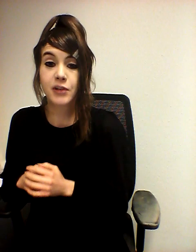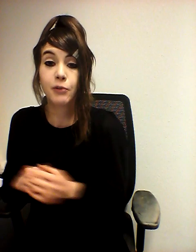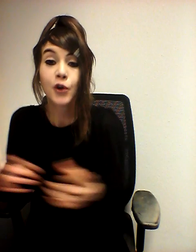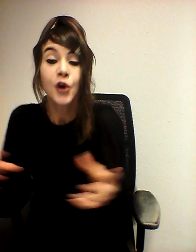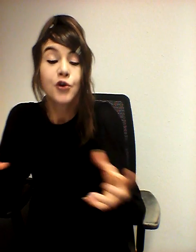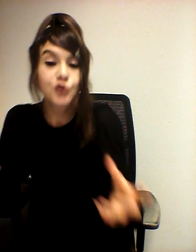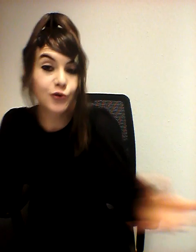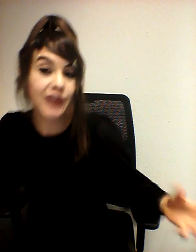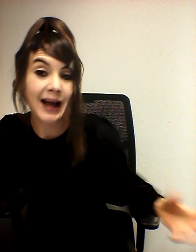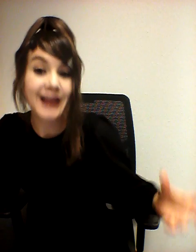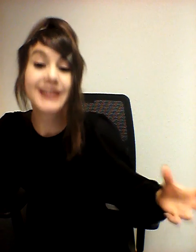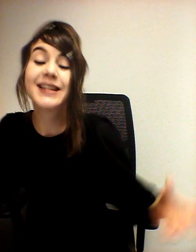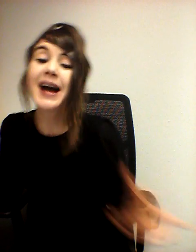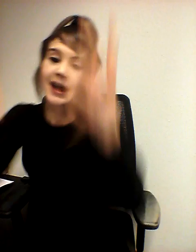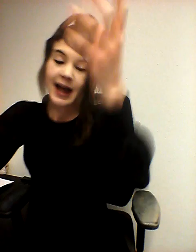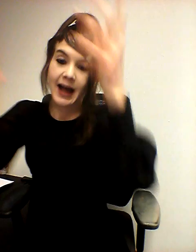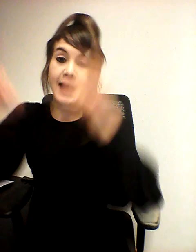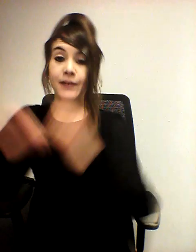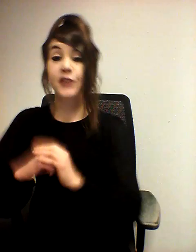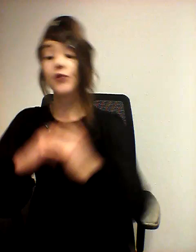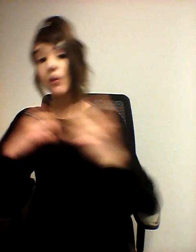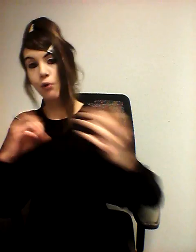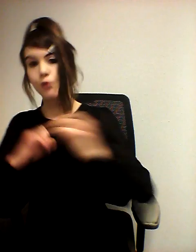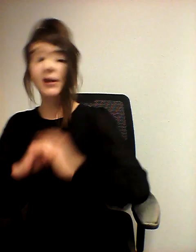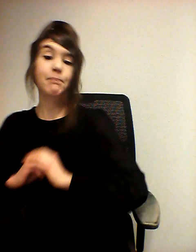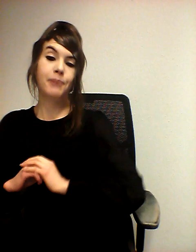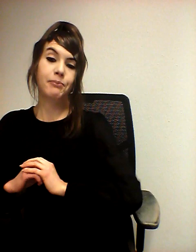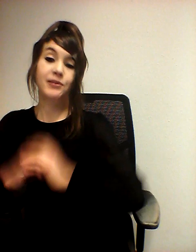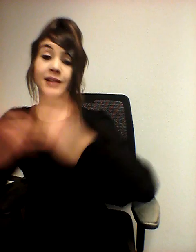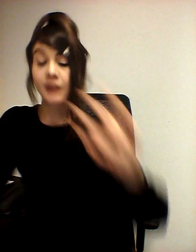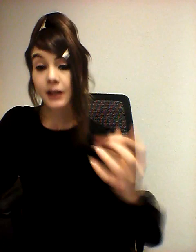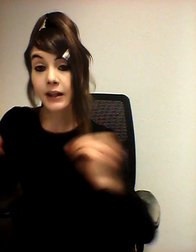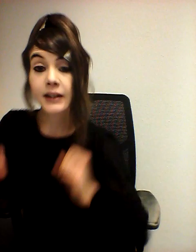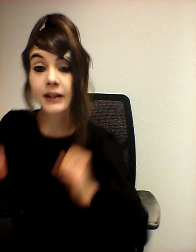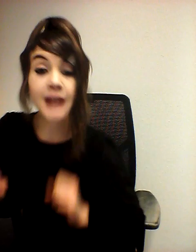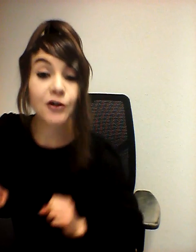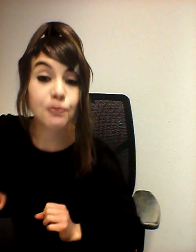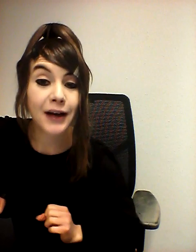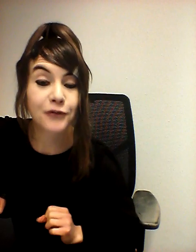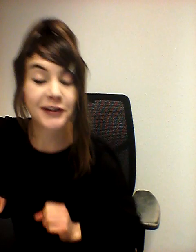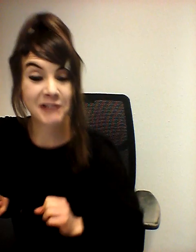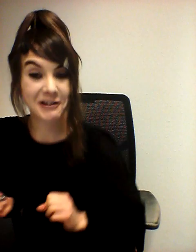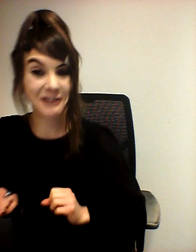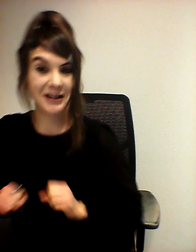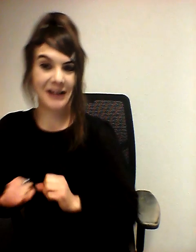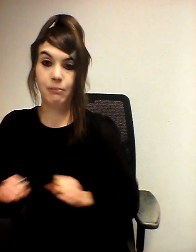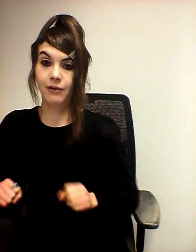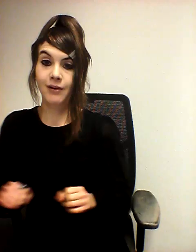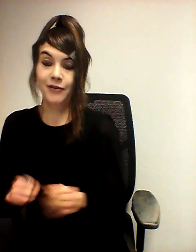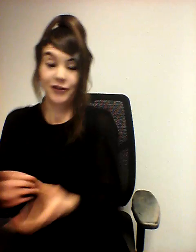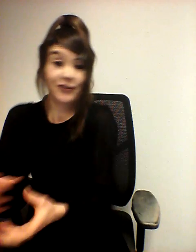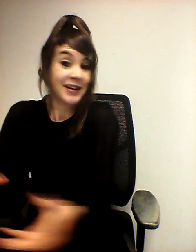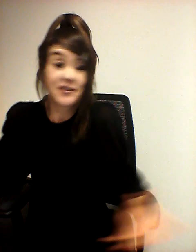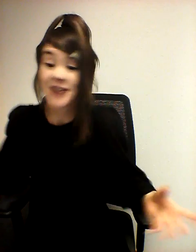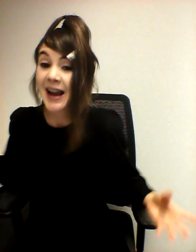spijsverteringsenzymen, zodra jij eiwitten, polypeptiden in jouw spijsverteringskanaal laat belanden, zijn